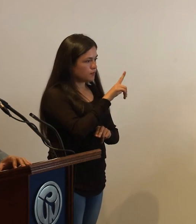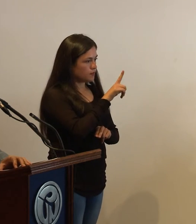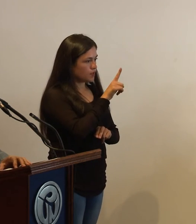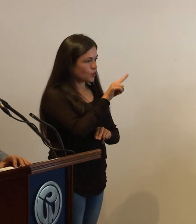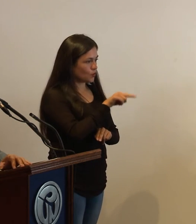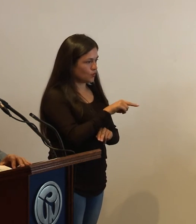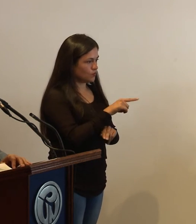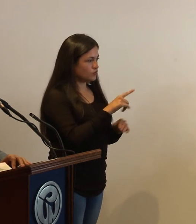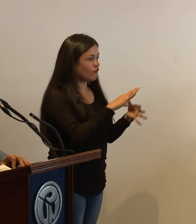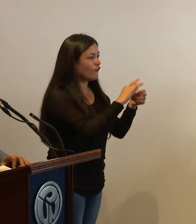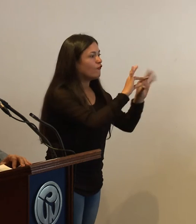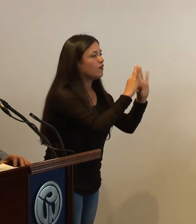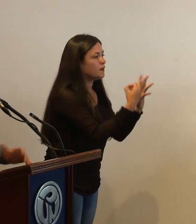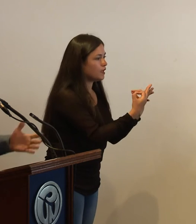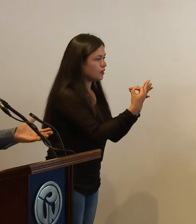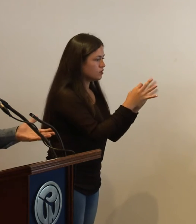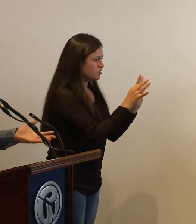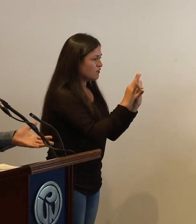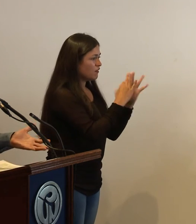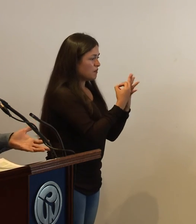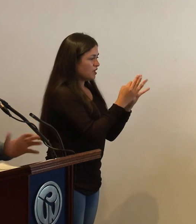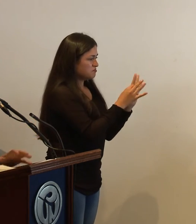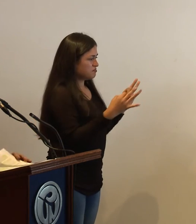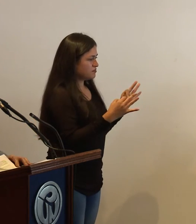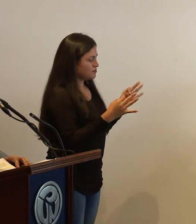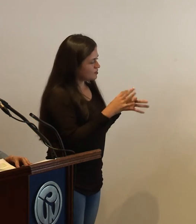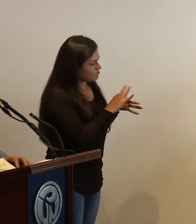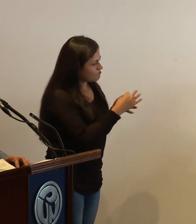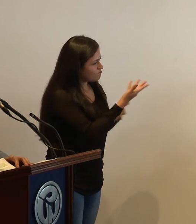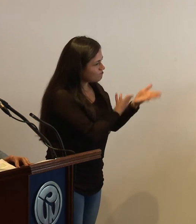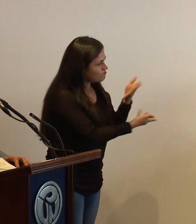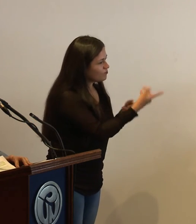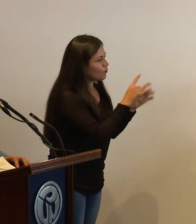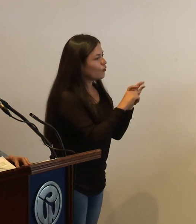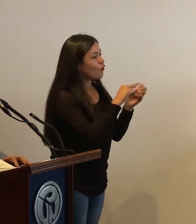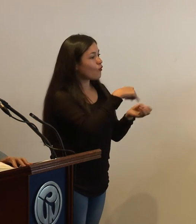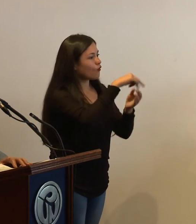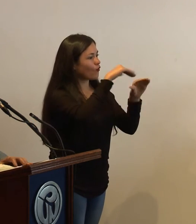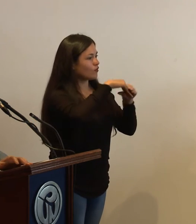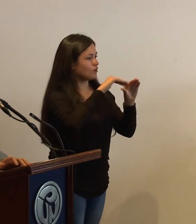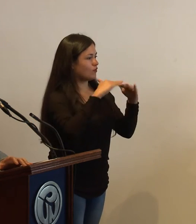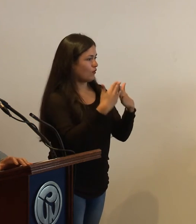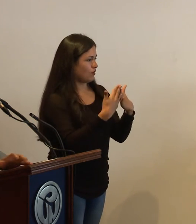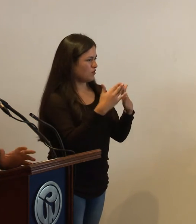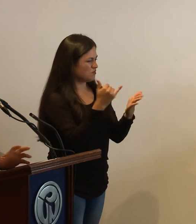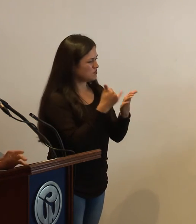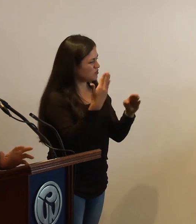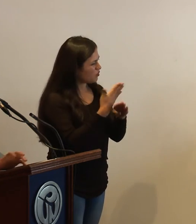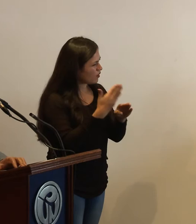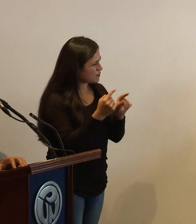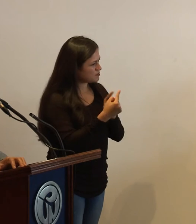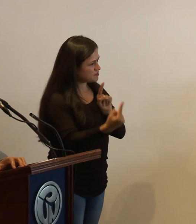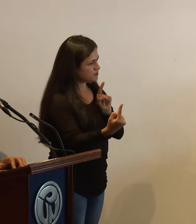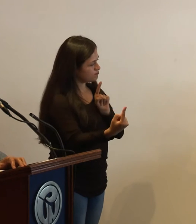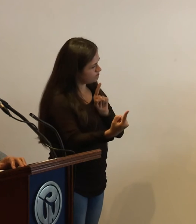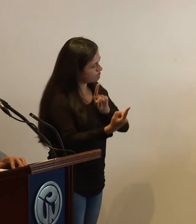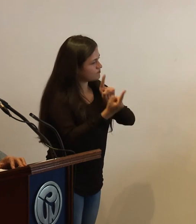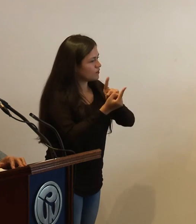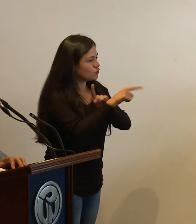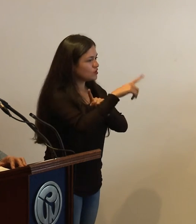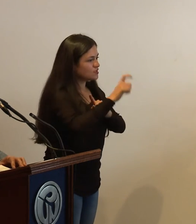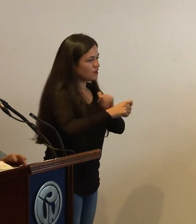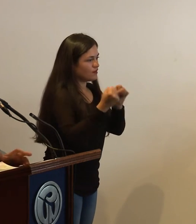familiar, a nivel de pareja, a nivel escolar, a nivel comunitario, a nivel institución,